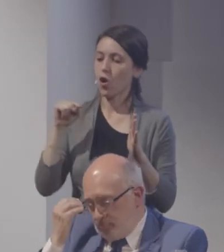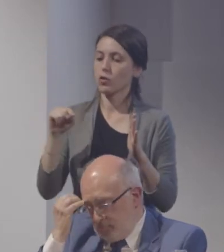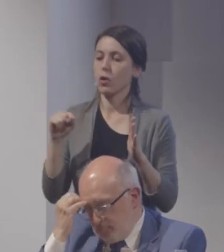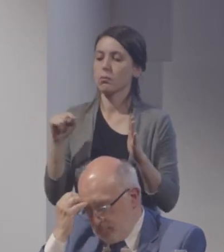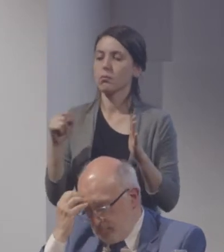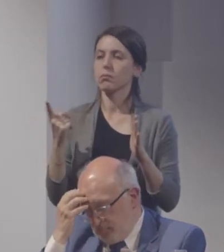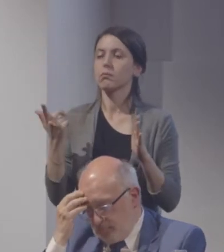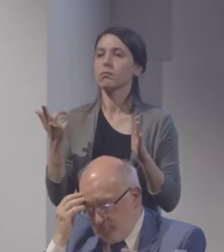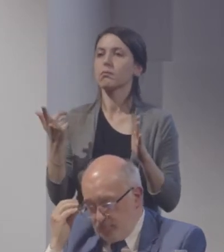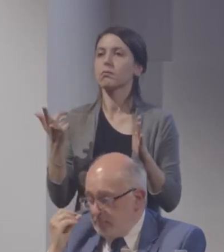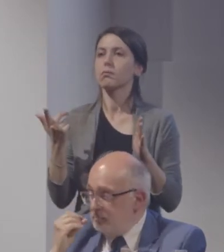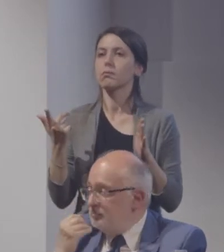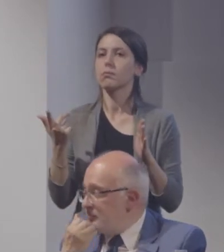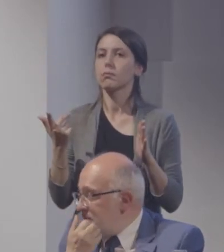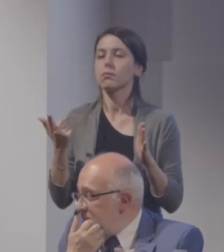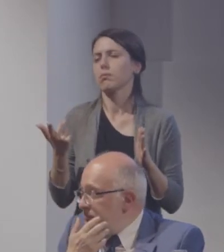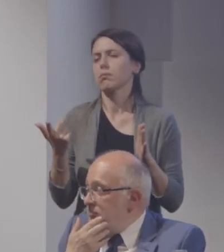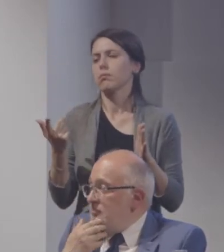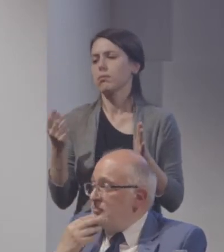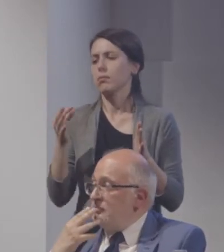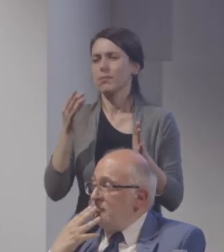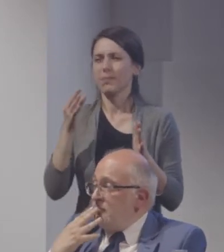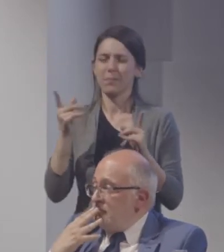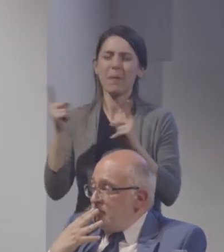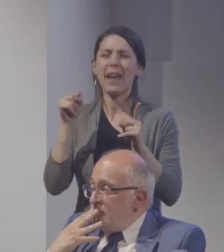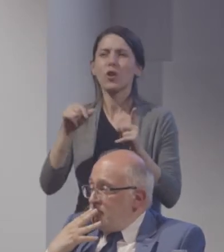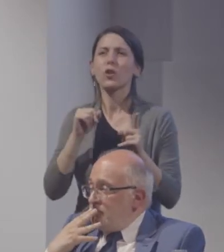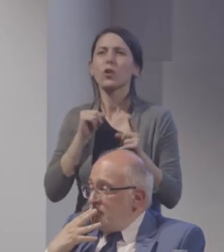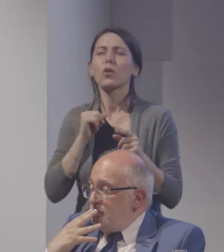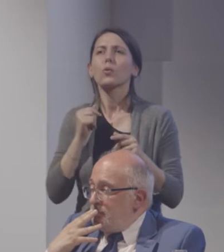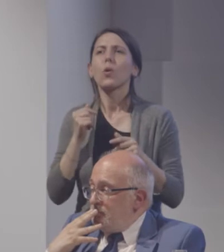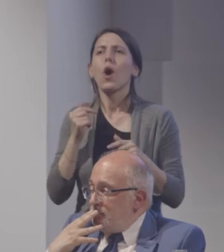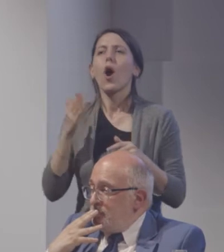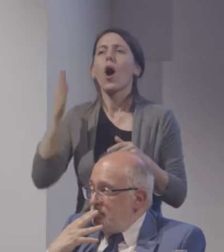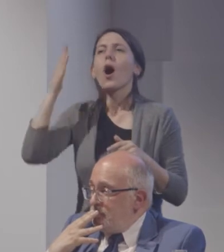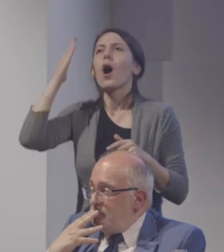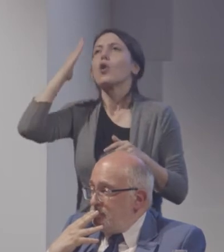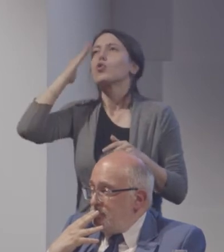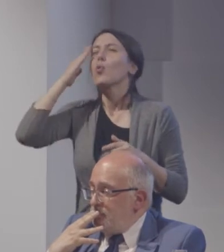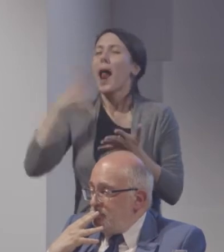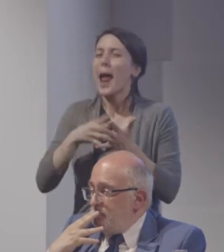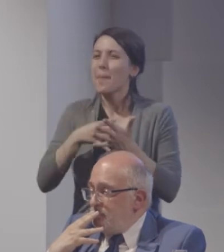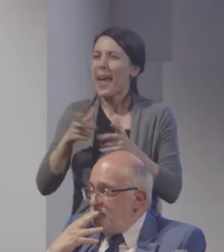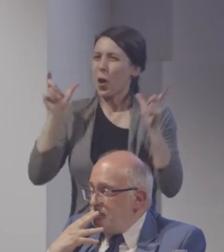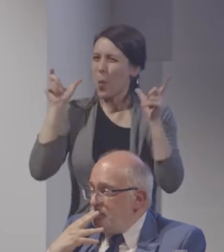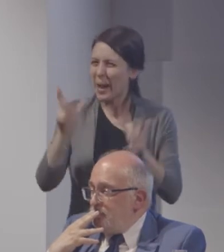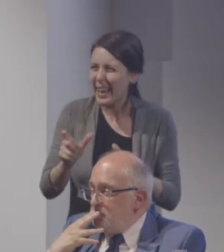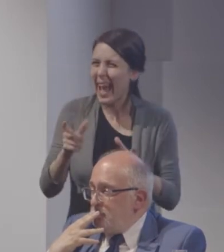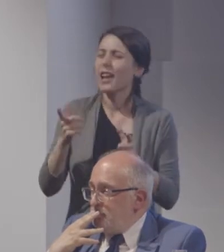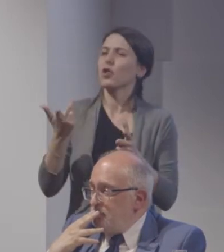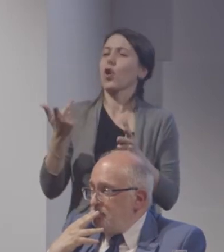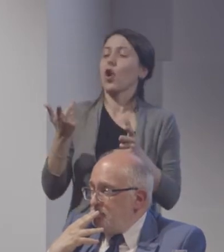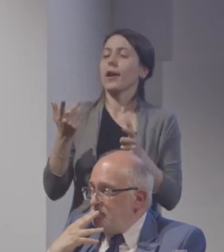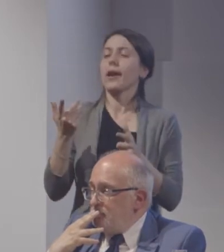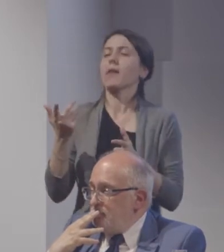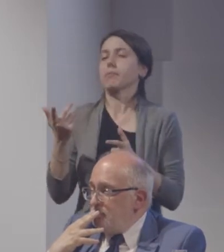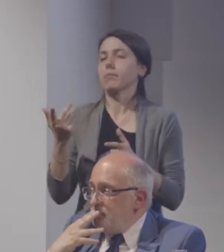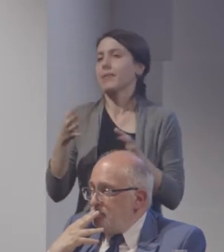dovuto anche al quando è stata introdotta la scuola media obbligatoria, quindi si è